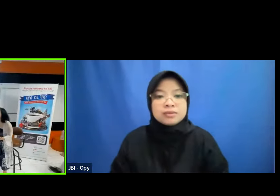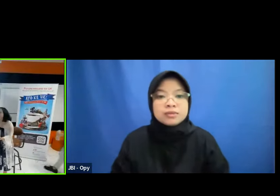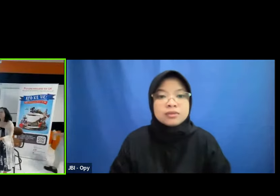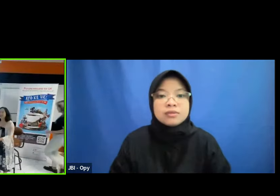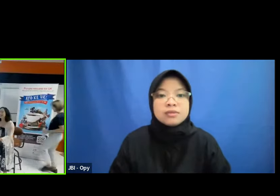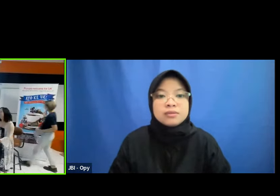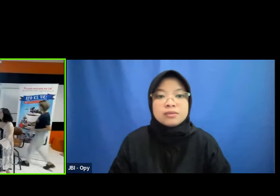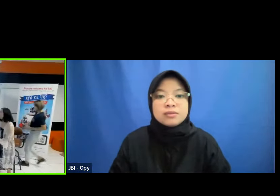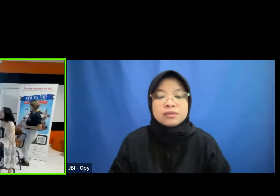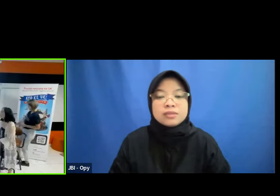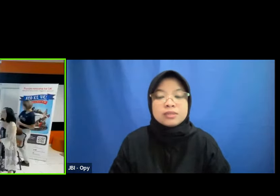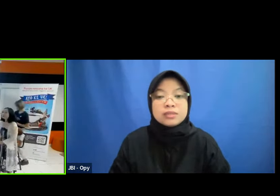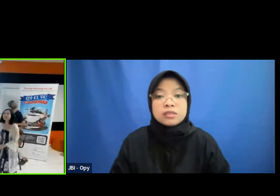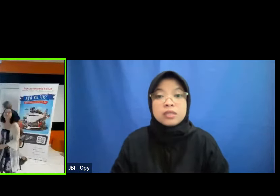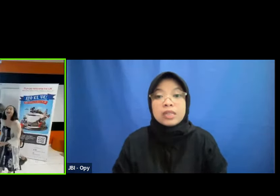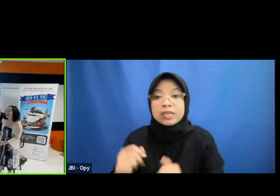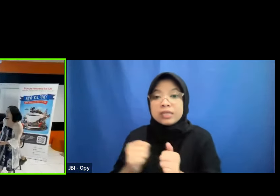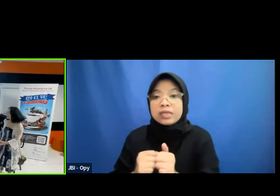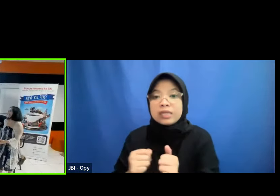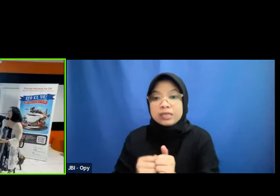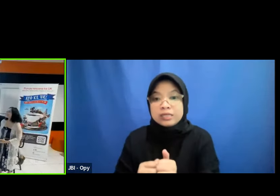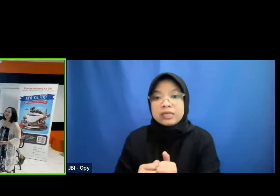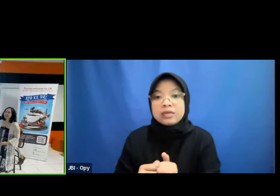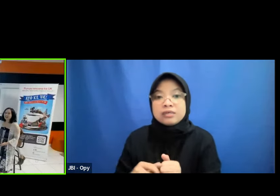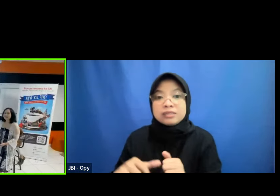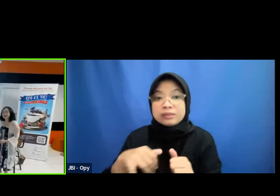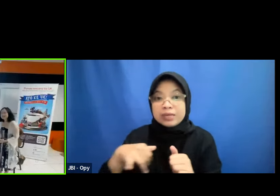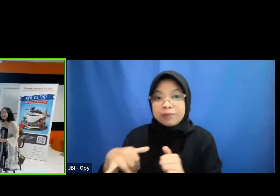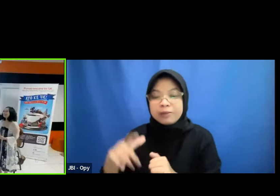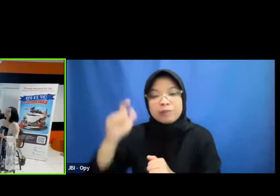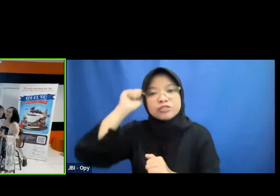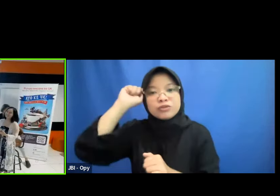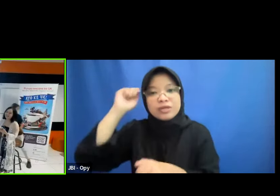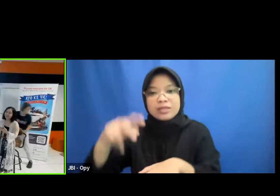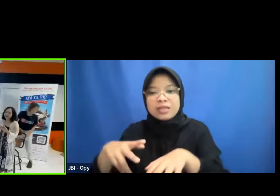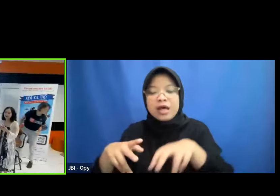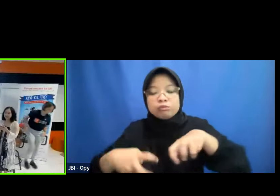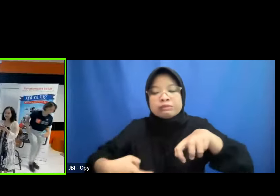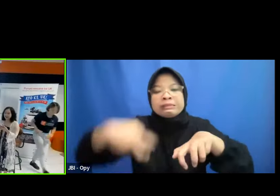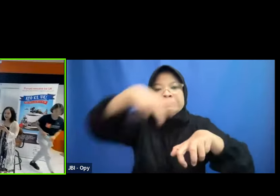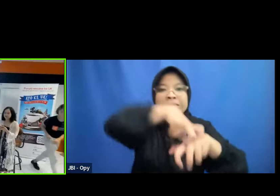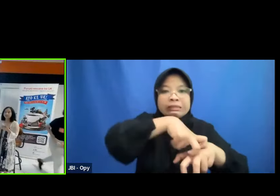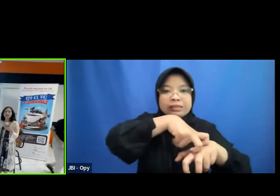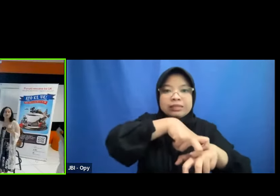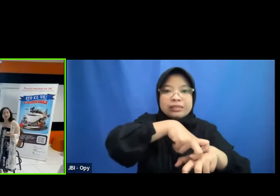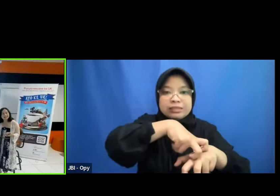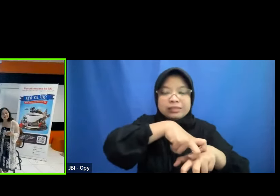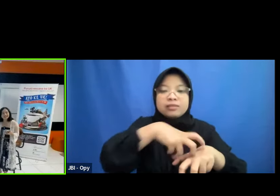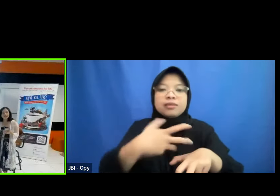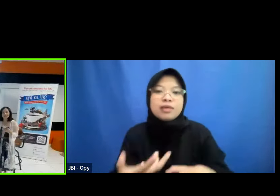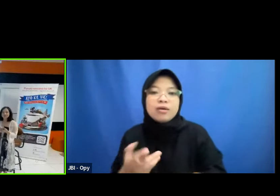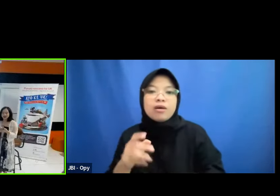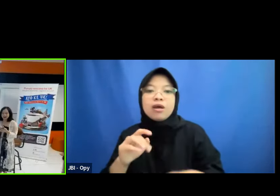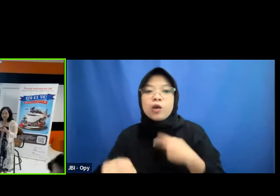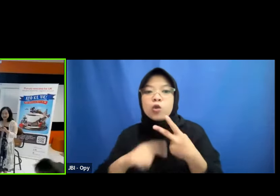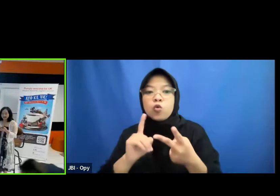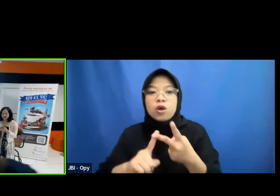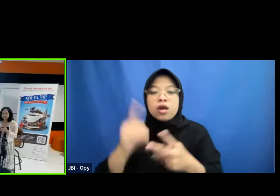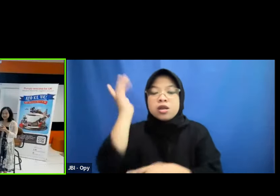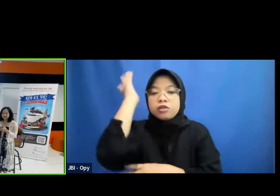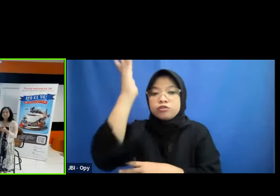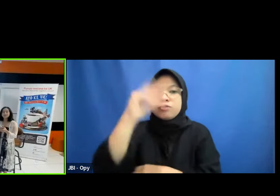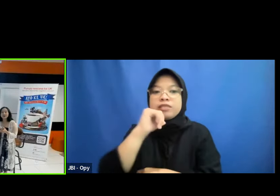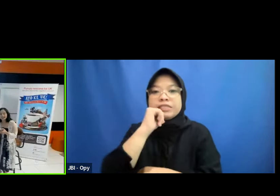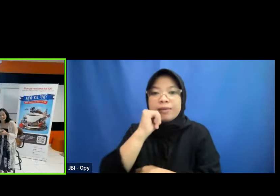berarti kita janji duduknya bareng ya soalnya agak susah gitu harus harus manjat oke nah eh panelis kita yang kedua